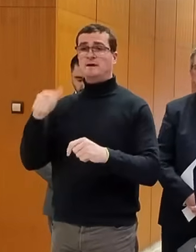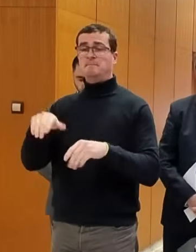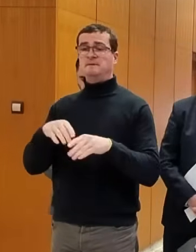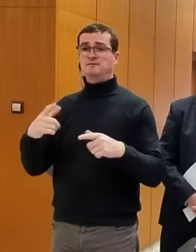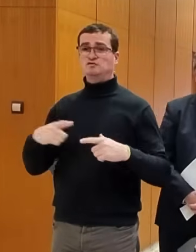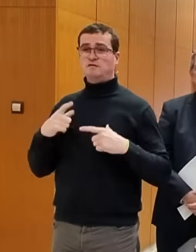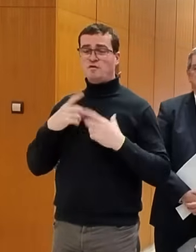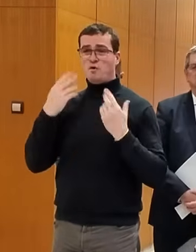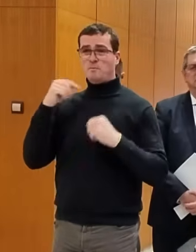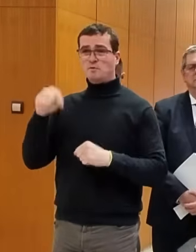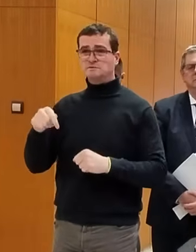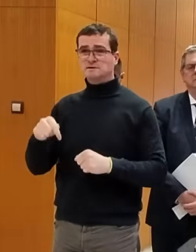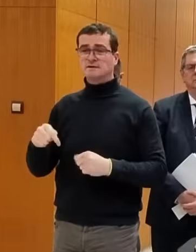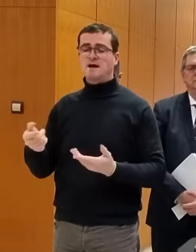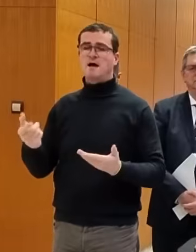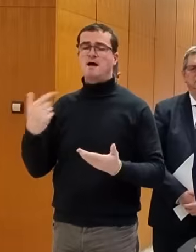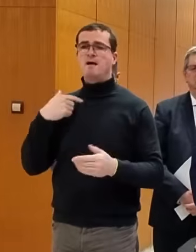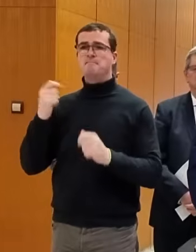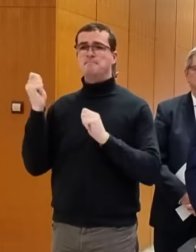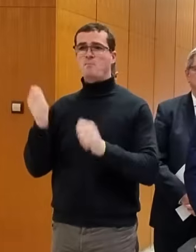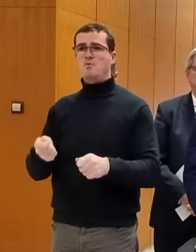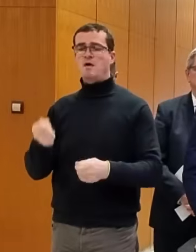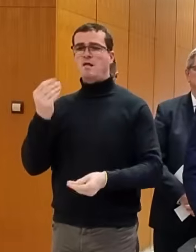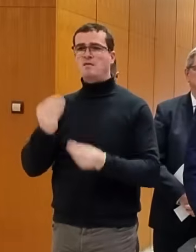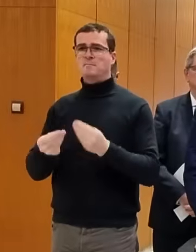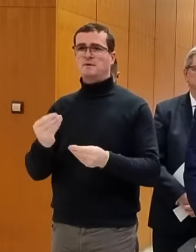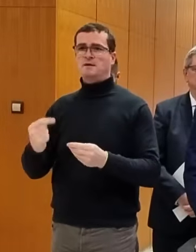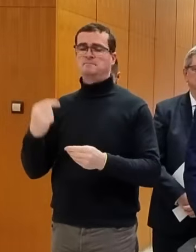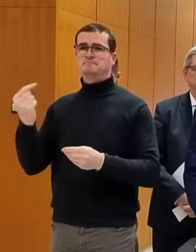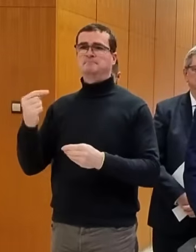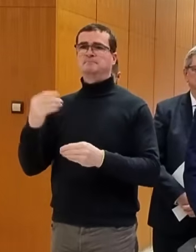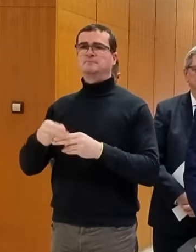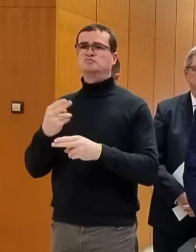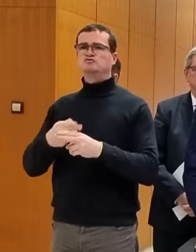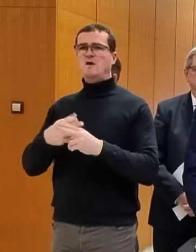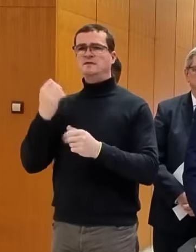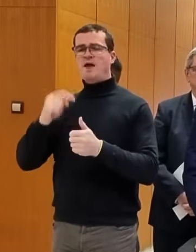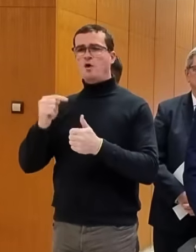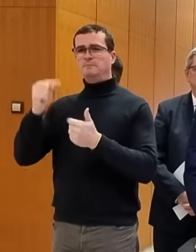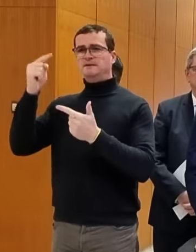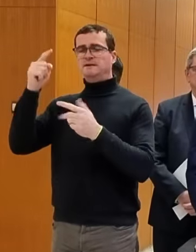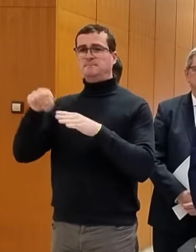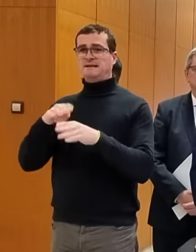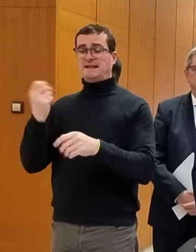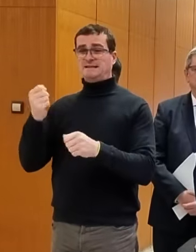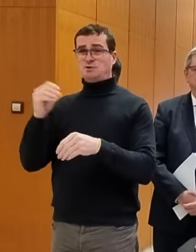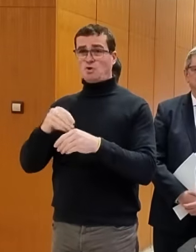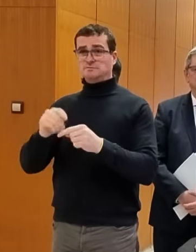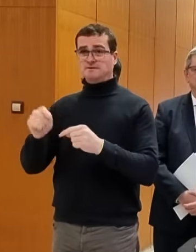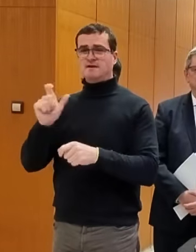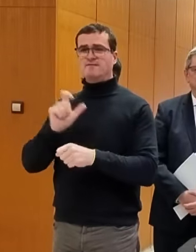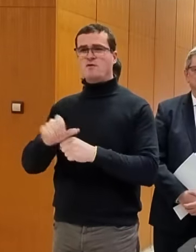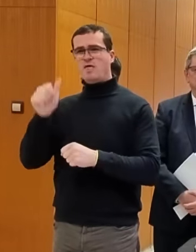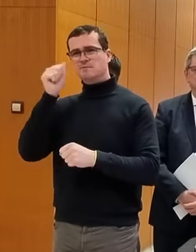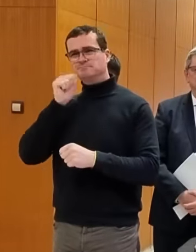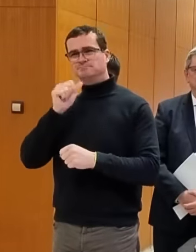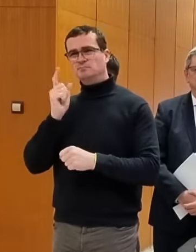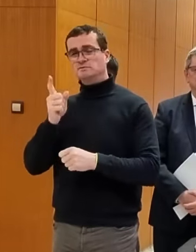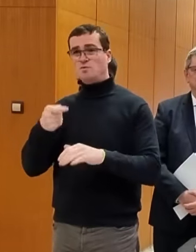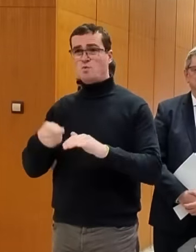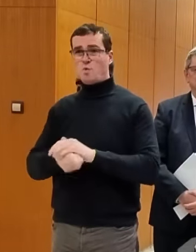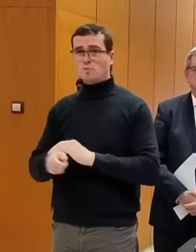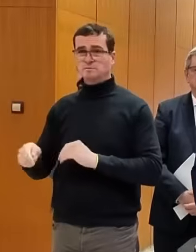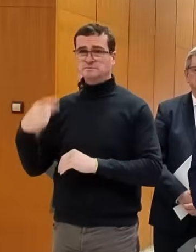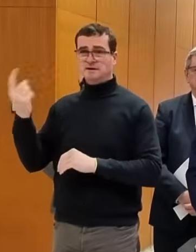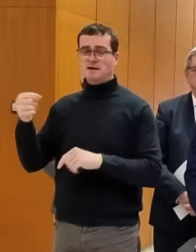ministerstve životného prostredia by podal napríklad línia štátny tajomník, minister, trestné oznámenie kvôli podozreniu z